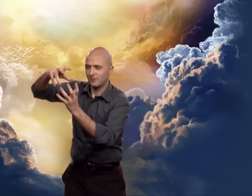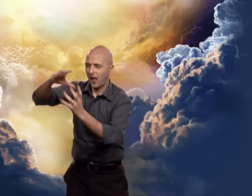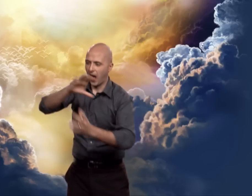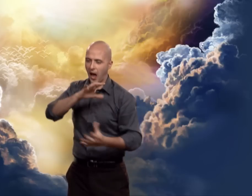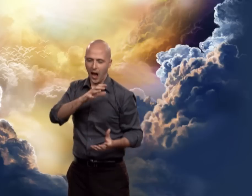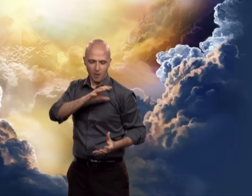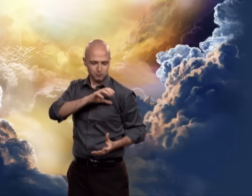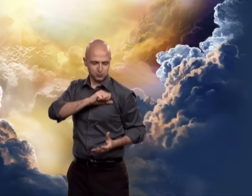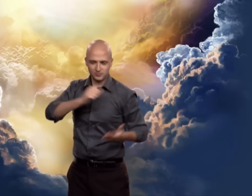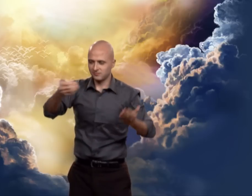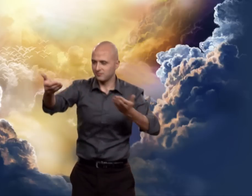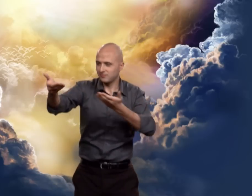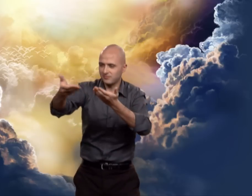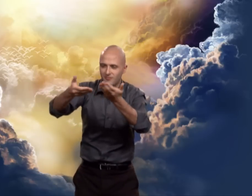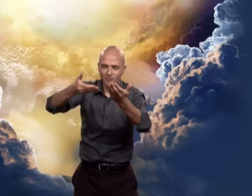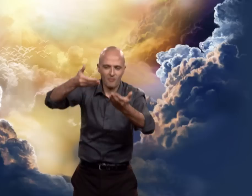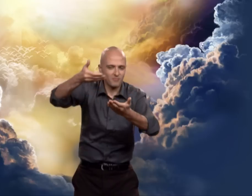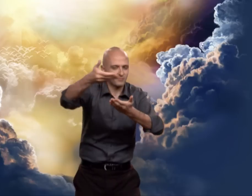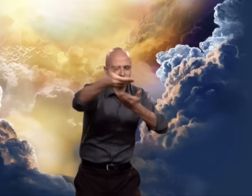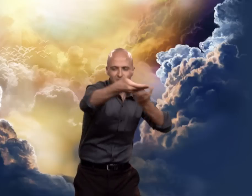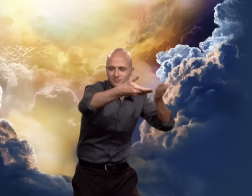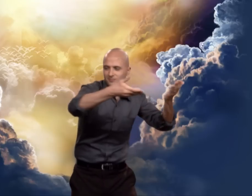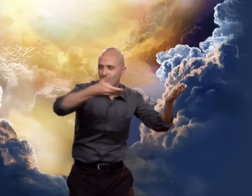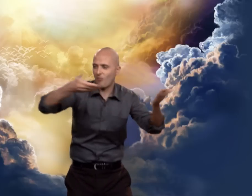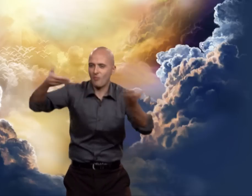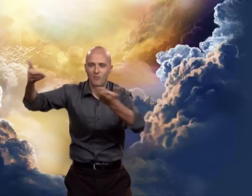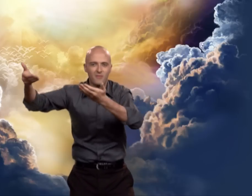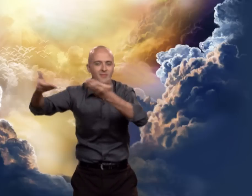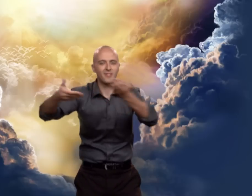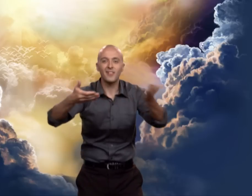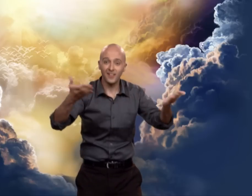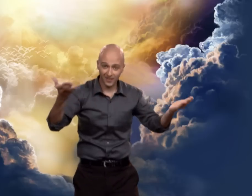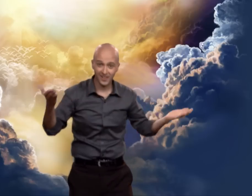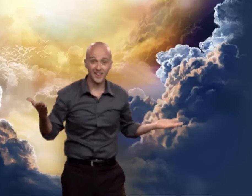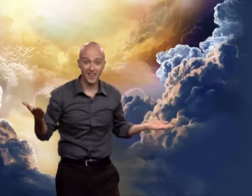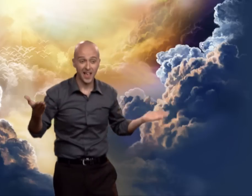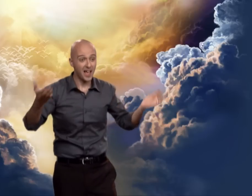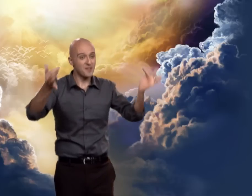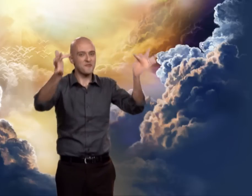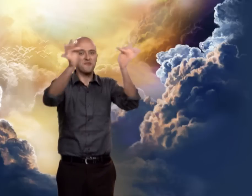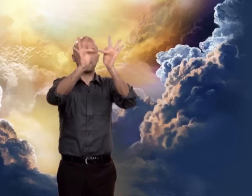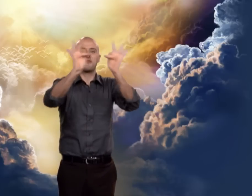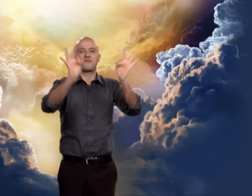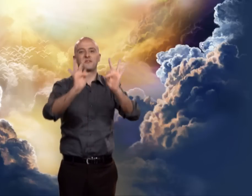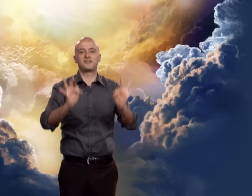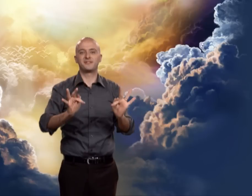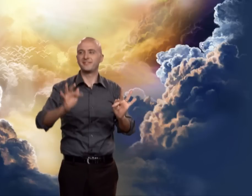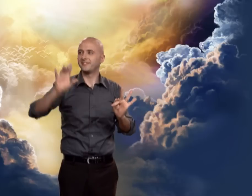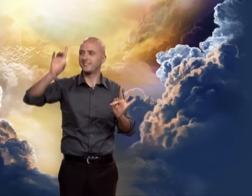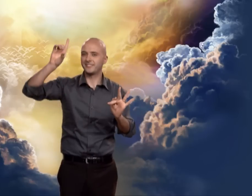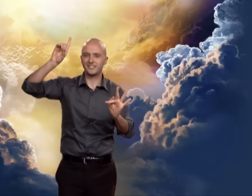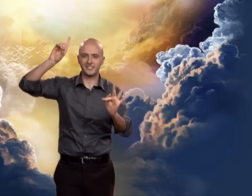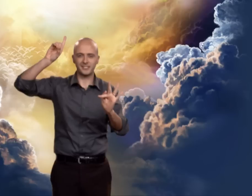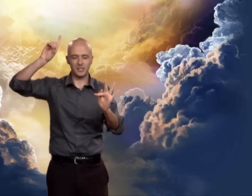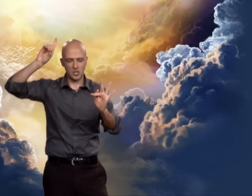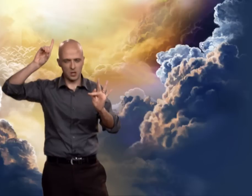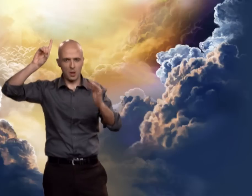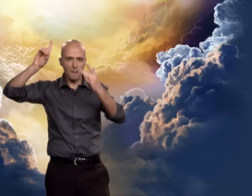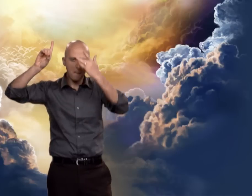de desarmonia. Não haverá almas perdidas para blasfemarem de Deus, contorcendo-se em tormento interminável.